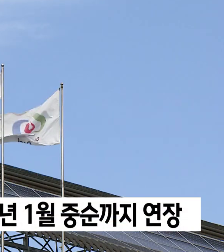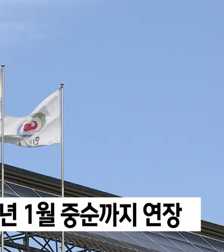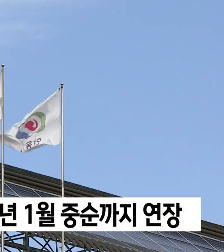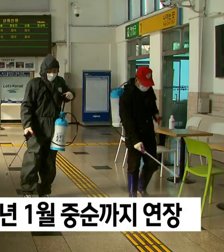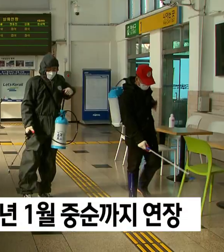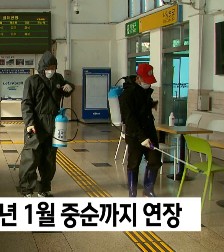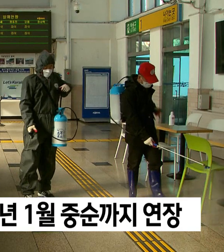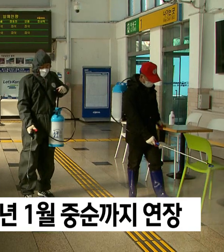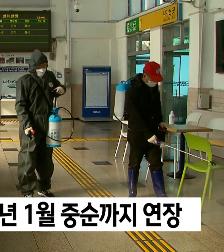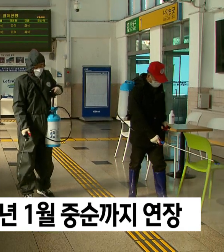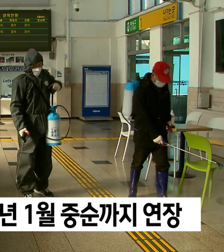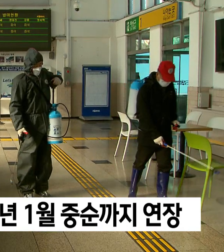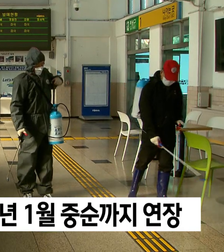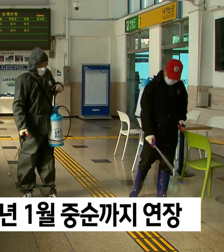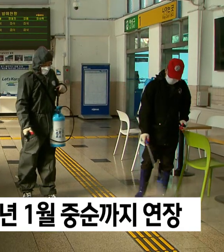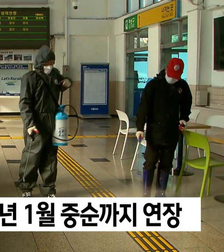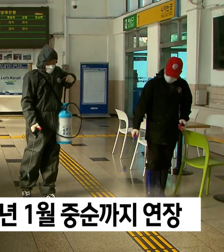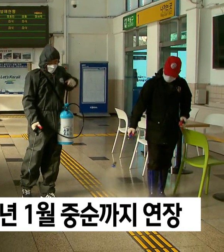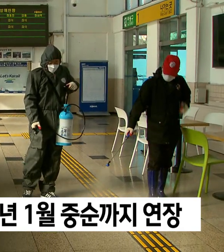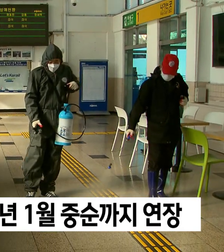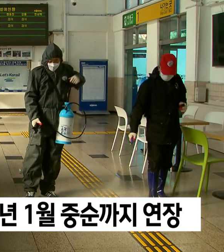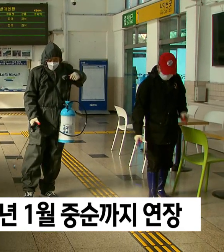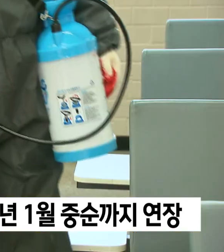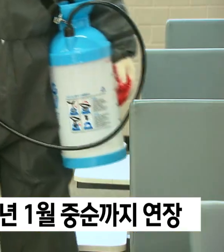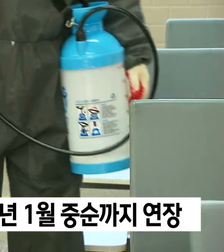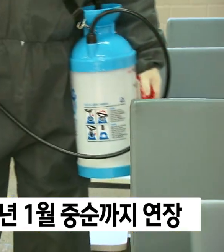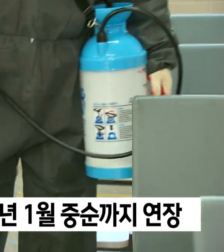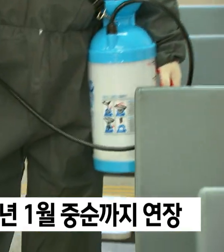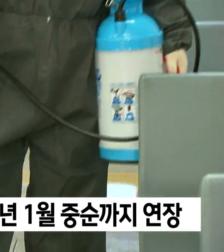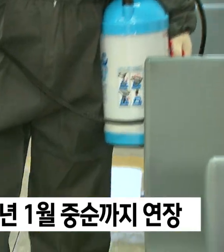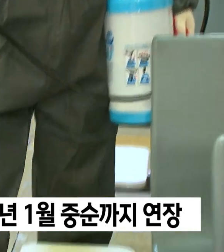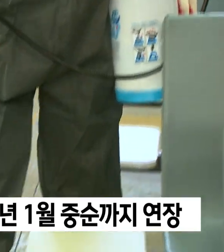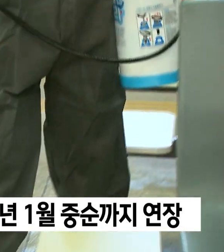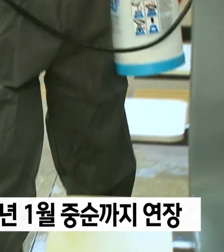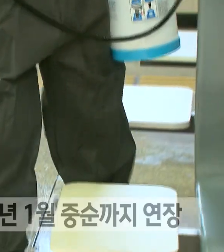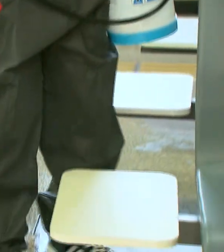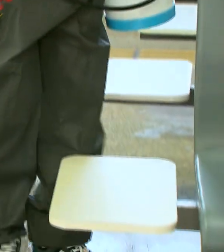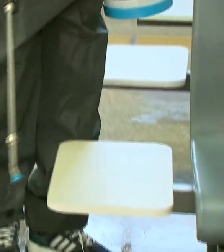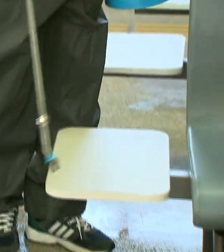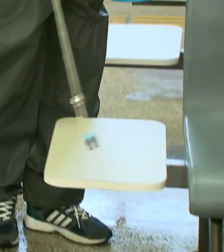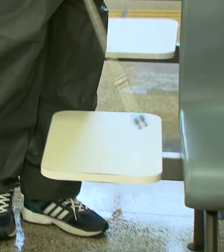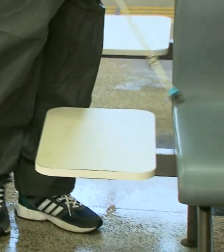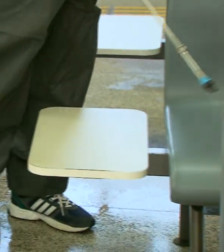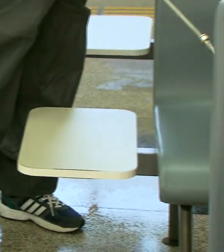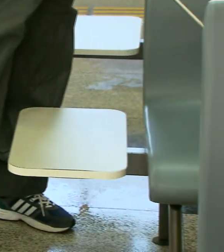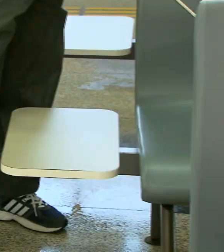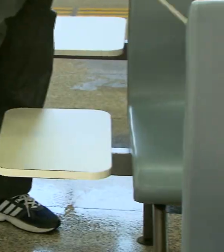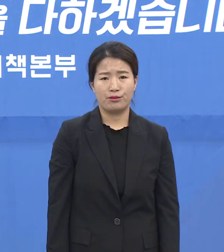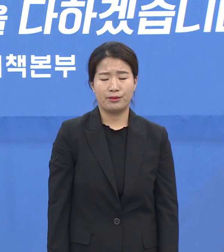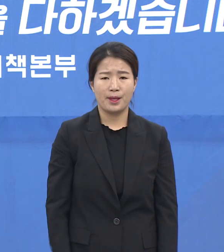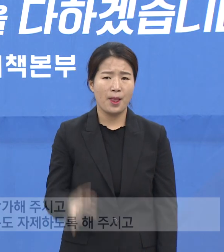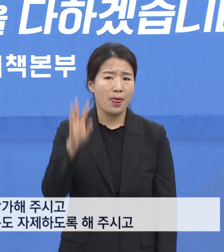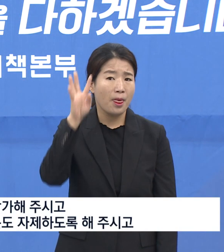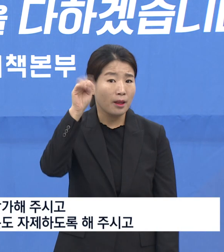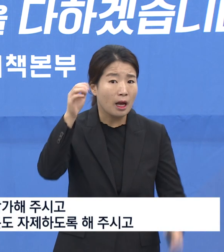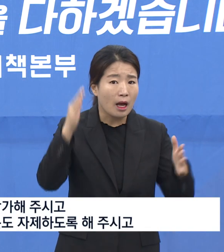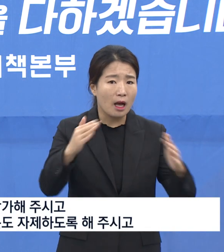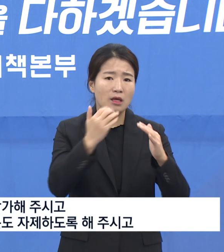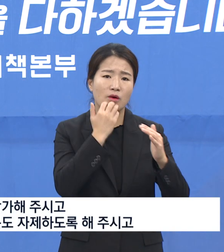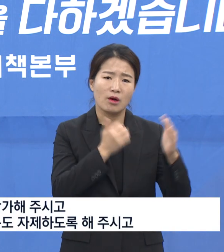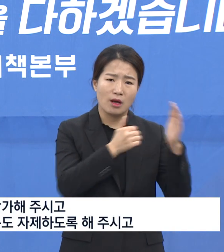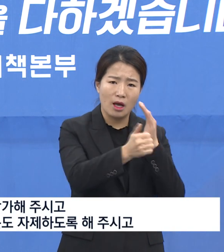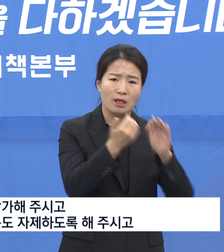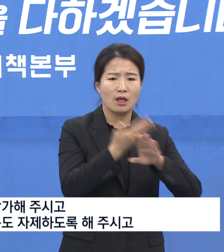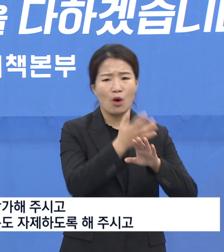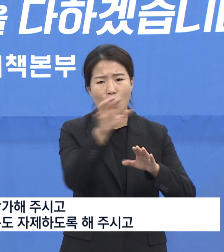발생하면서 코르 mi 9 특별 비상 대응 기간을 내년 1월 중순까지 로 연장 했습니다 당분간은 수도권과 타